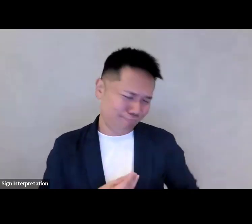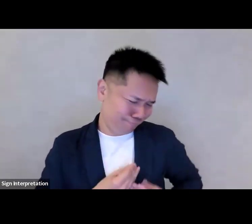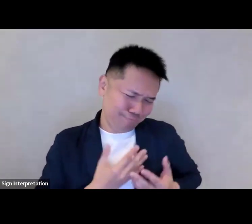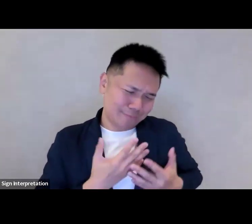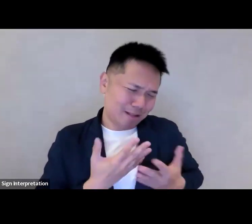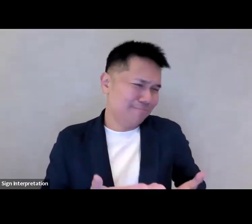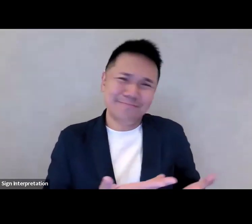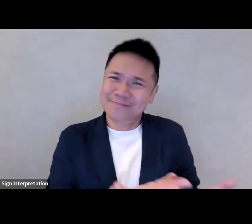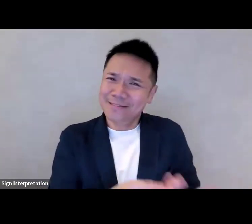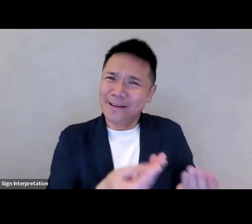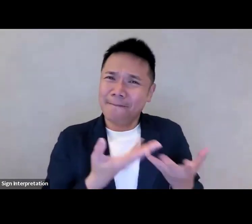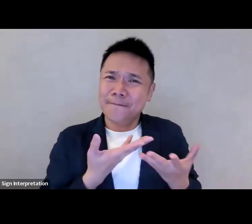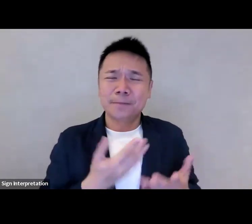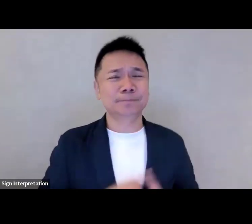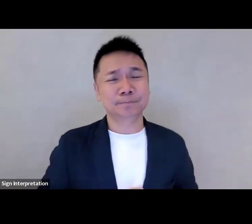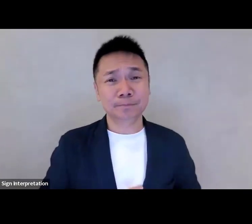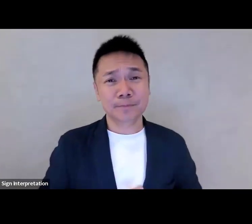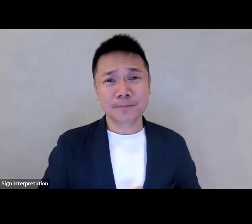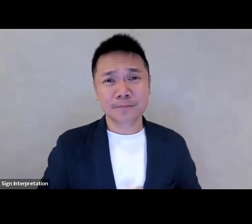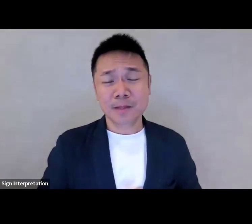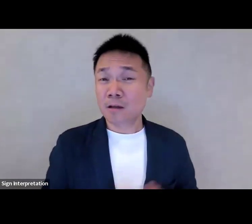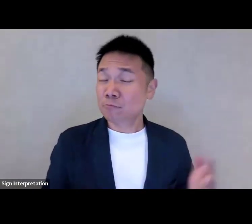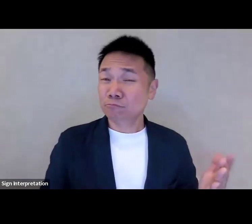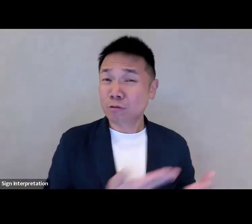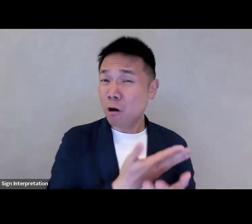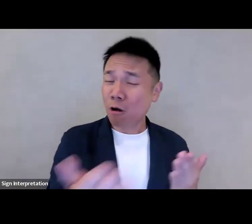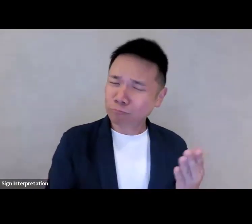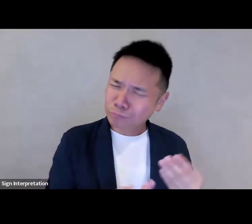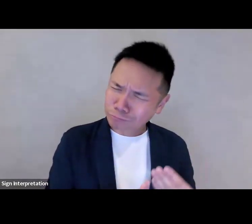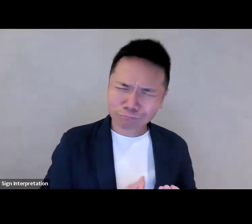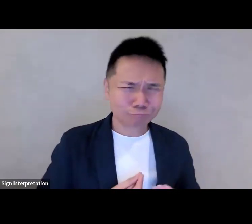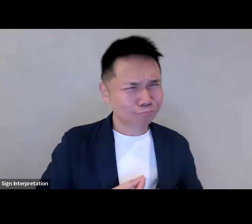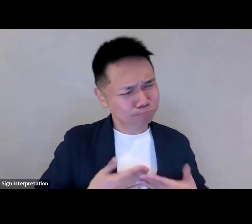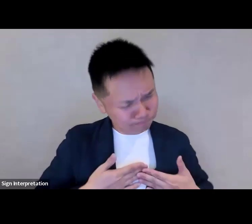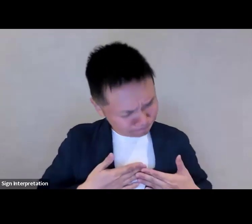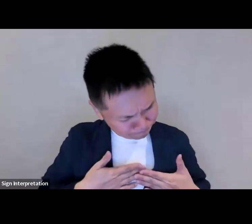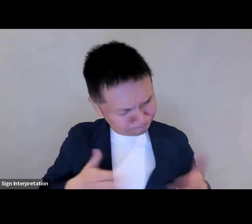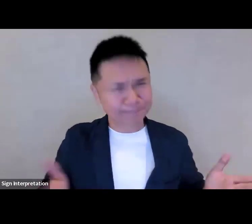他的智慧。他的教导，